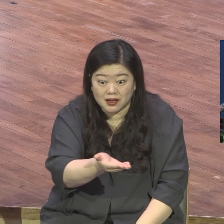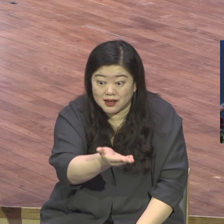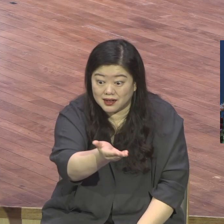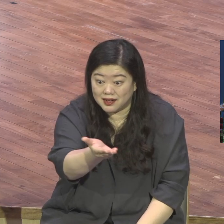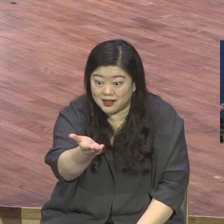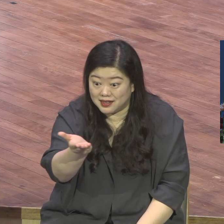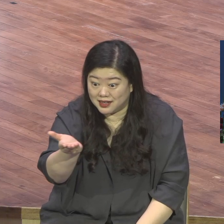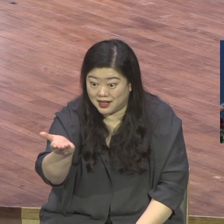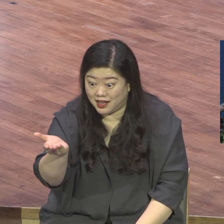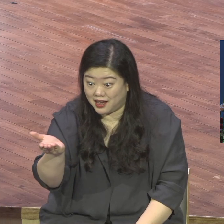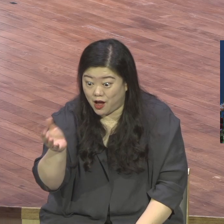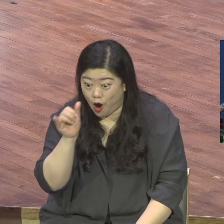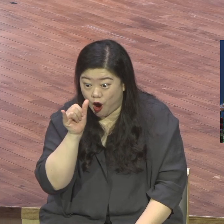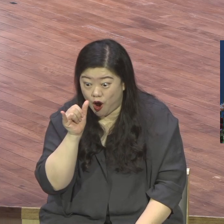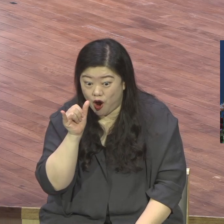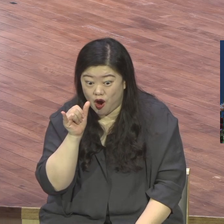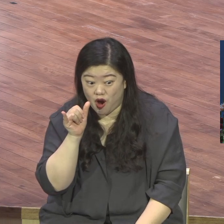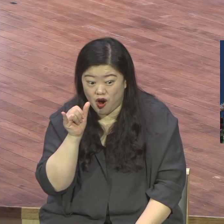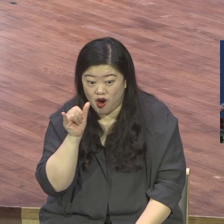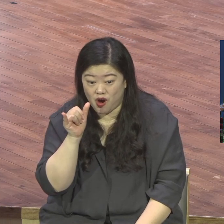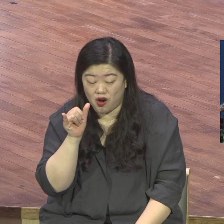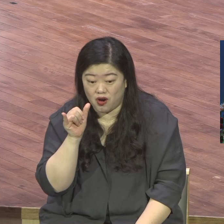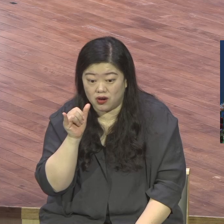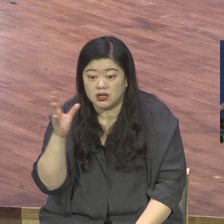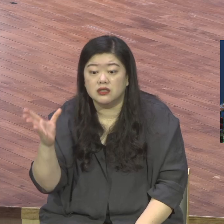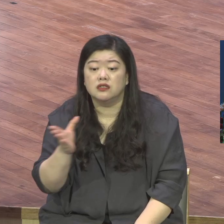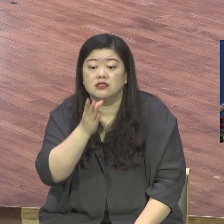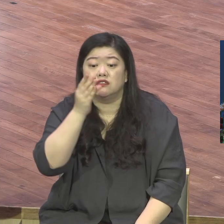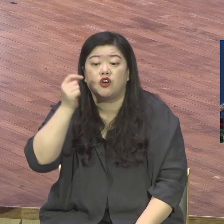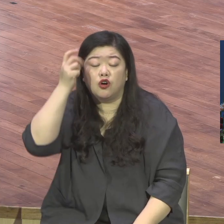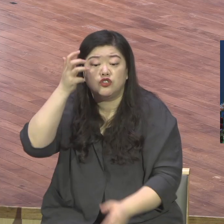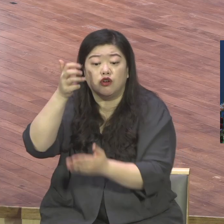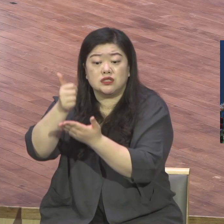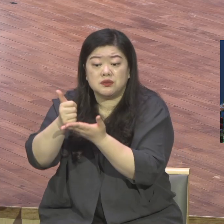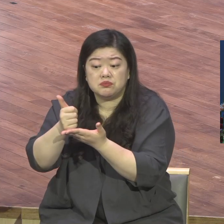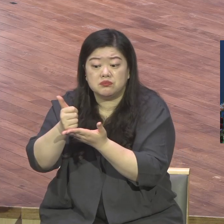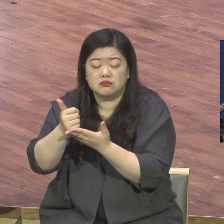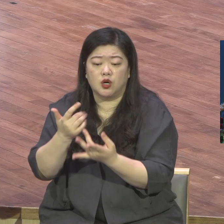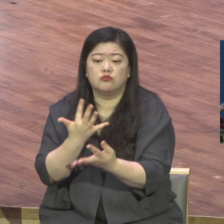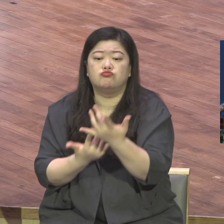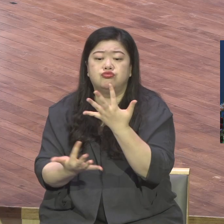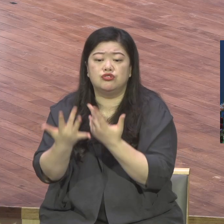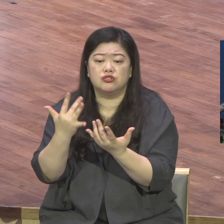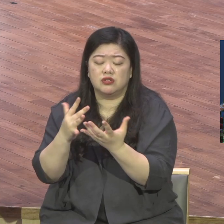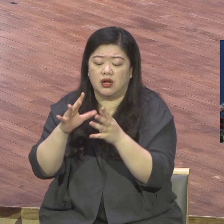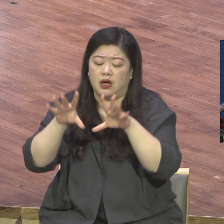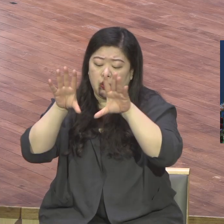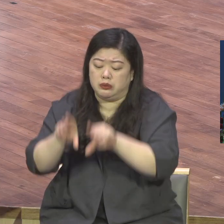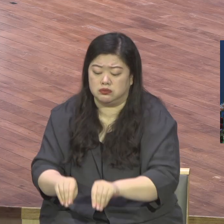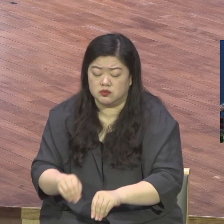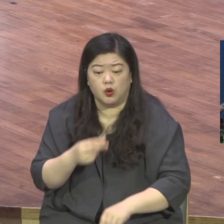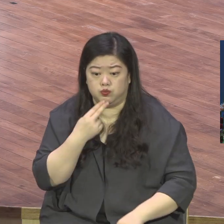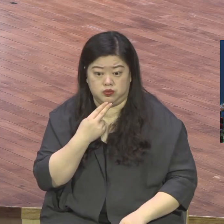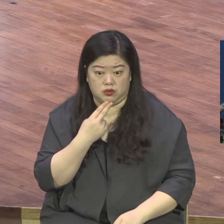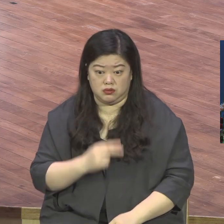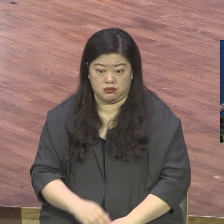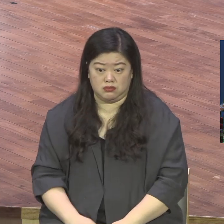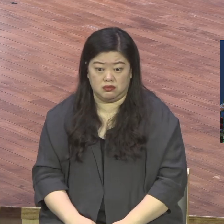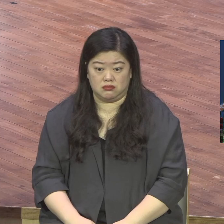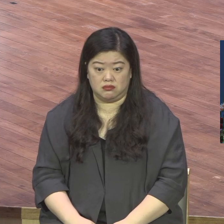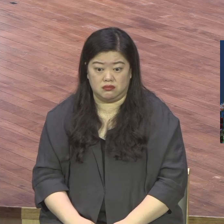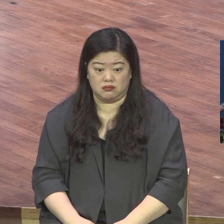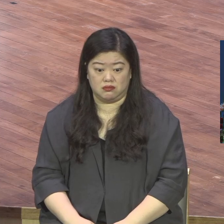여러분 속에서 꺼지지 않습니다. 여러분이 불신앙해서 그렇지요. 제가 체험한 성령의 역사는요, 제